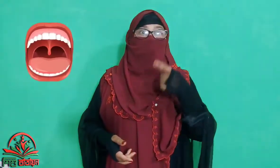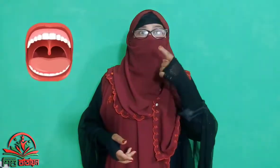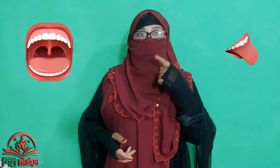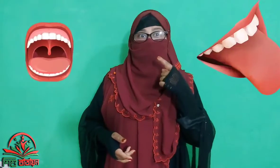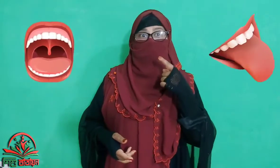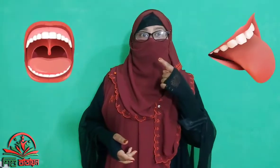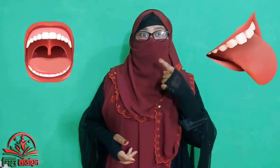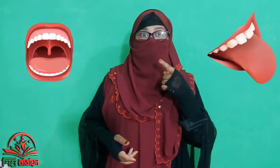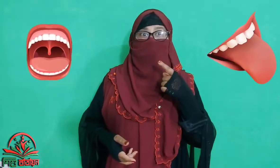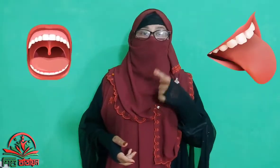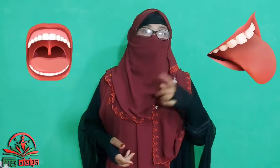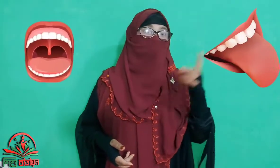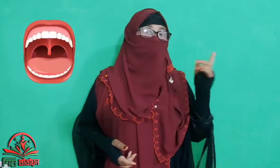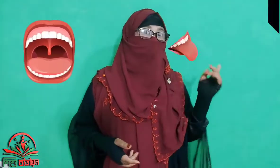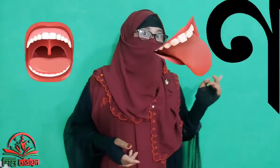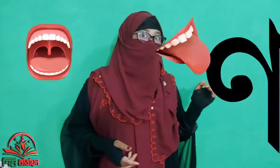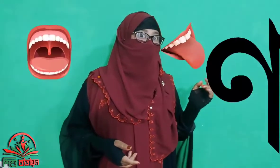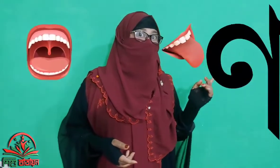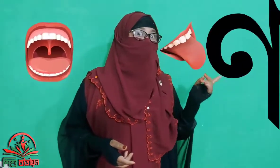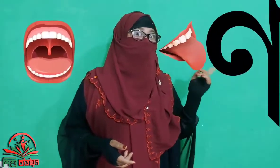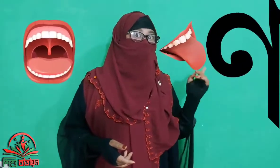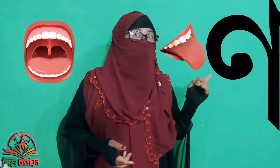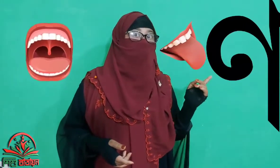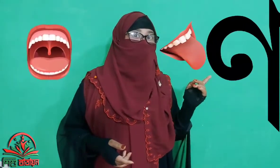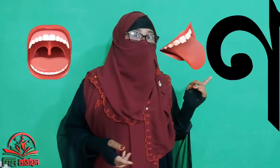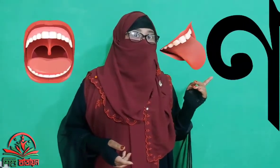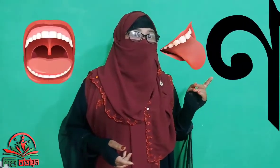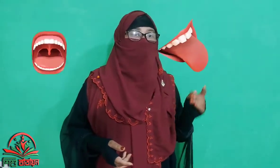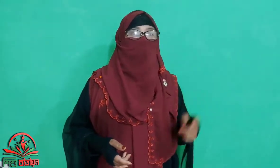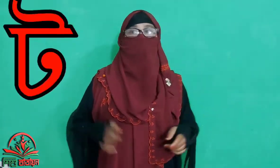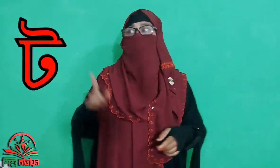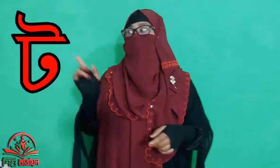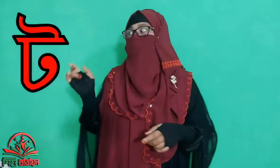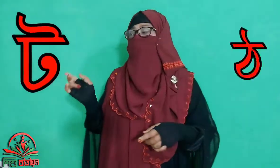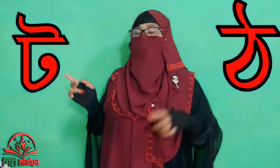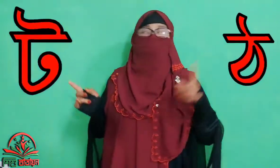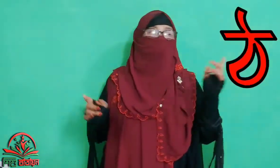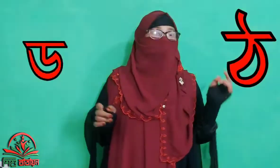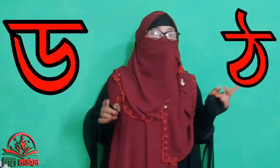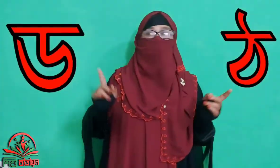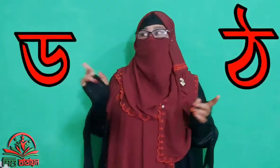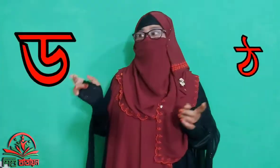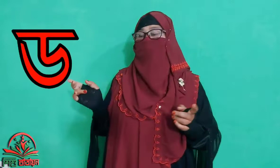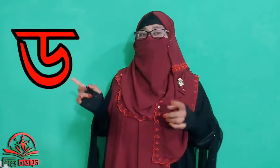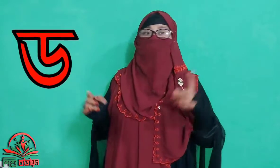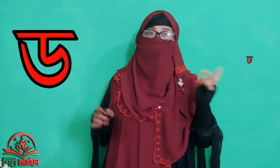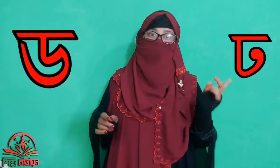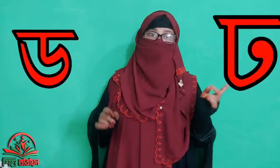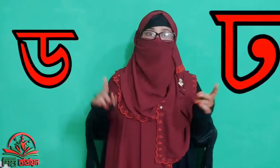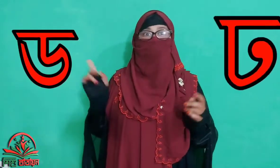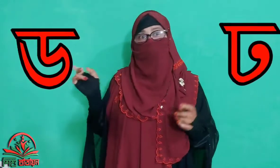তালুয়ার জিভে মেলে হল মধ্যন্ন ট ঠ ড ঢ ন